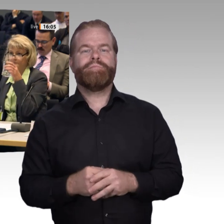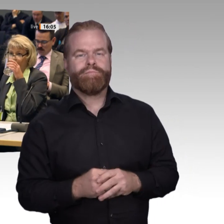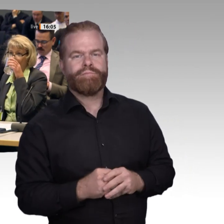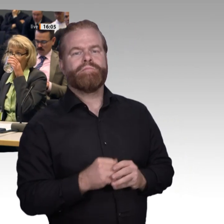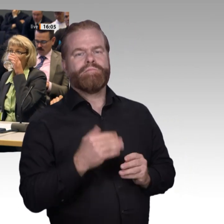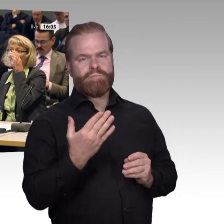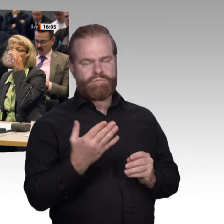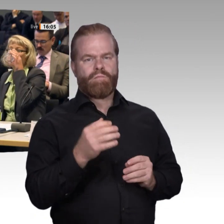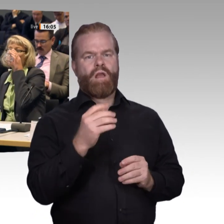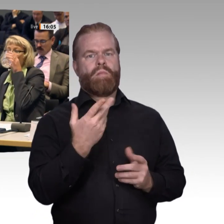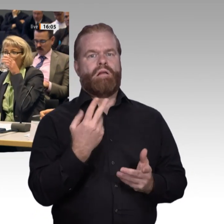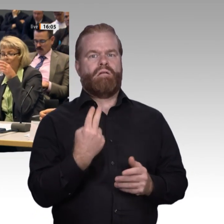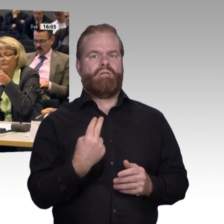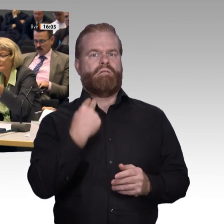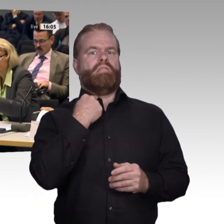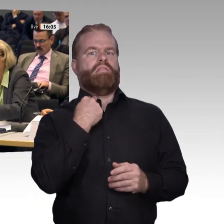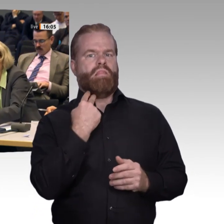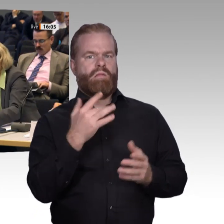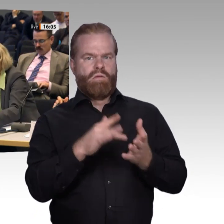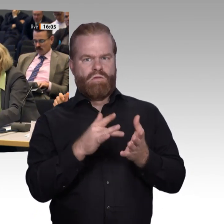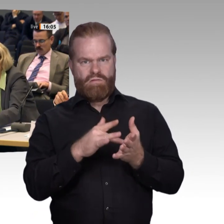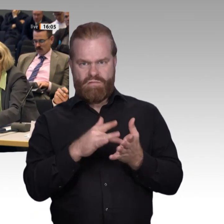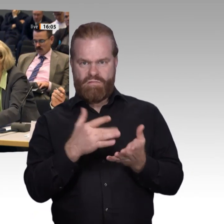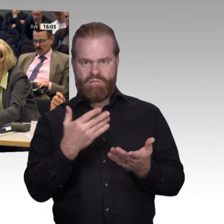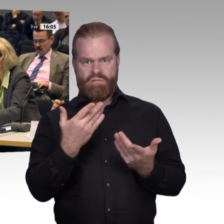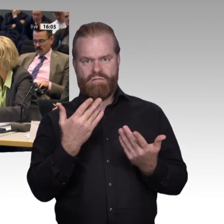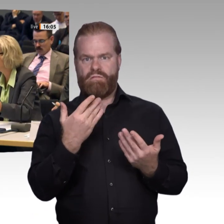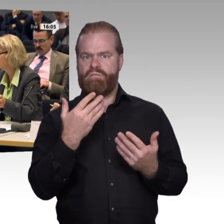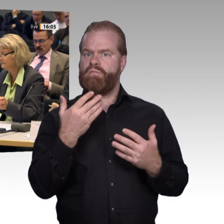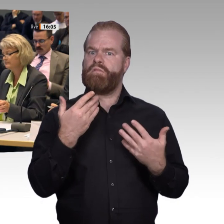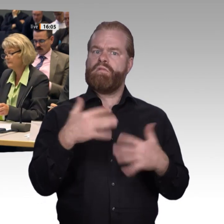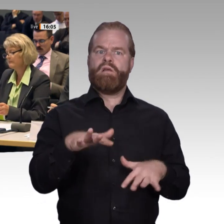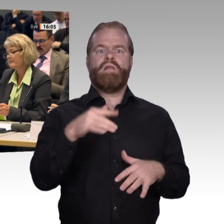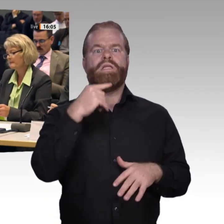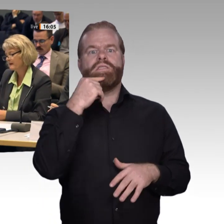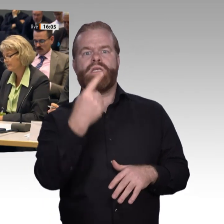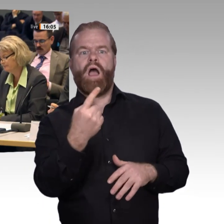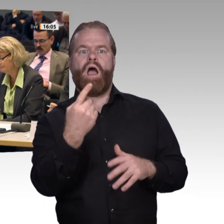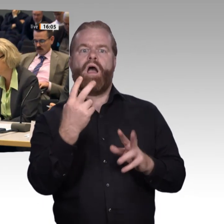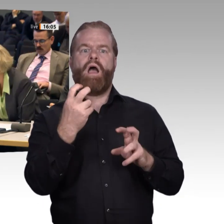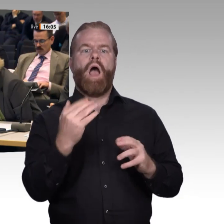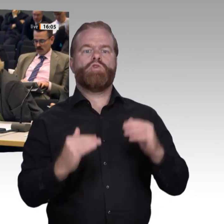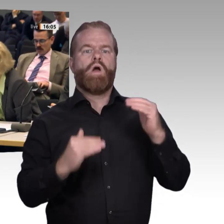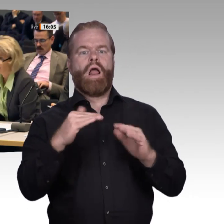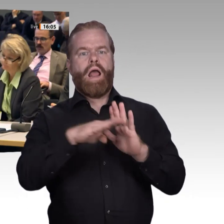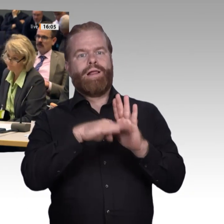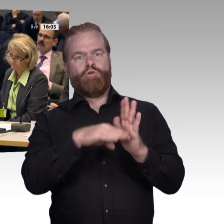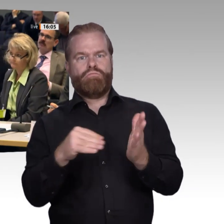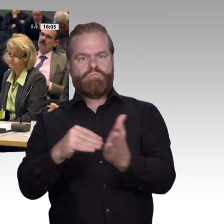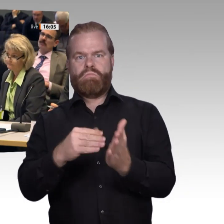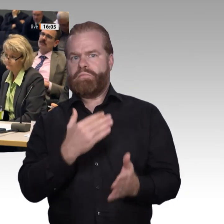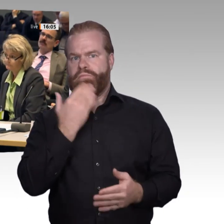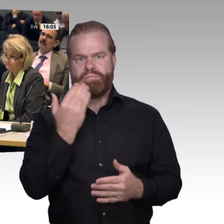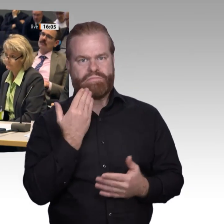für die Kommunen aus. Und wie gesagt, betrachtet das auch nur im Zeitraum bis zum Jahr 2023 und darüber hinaus